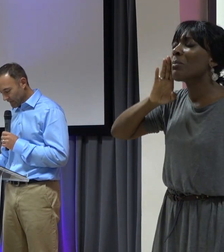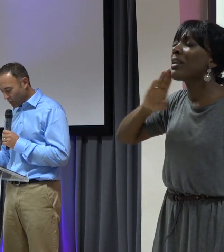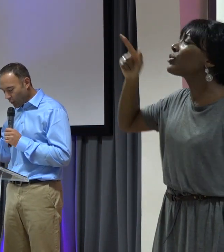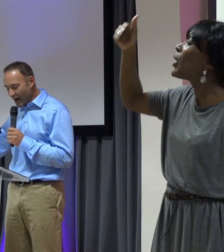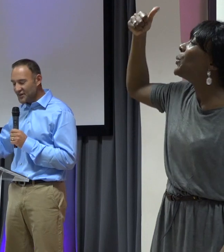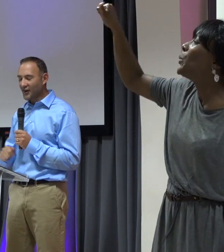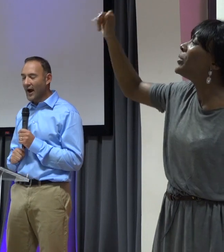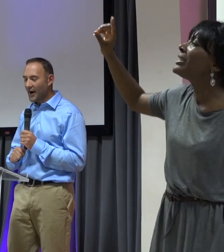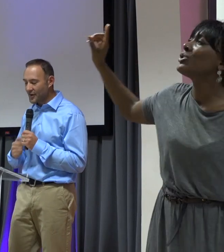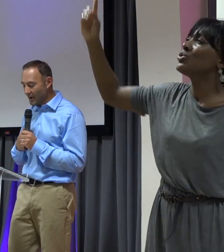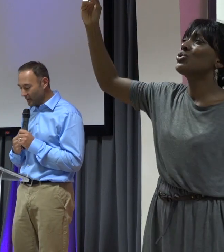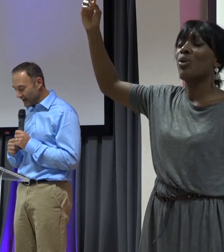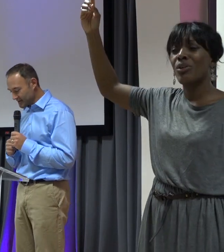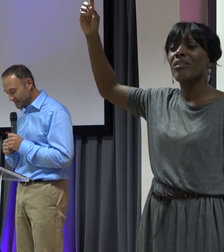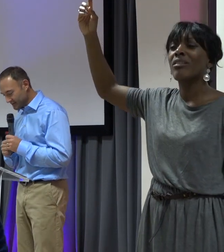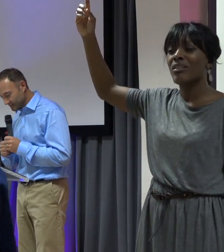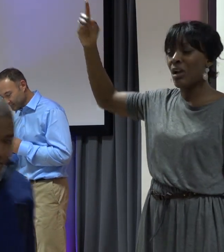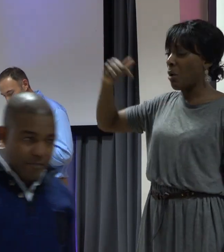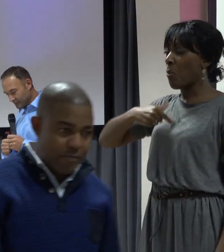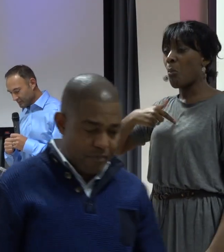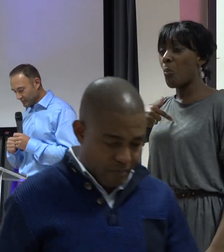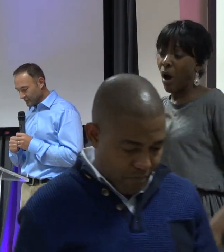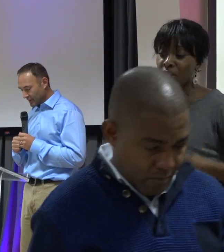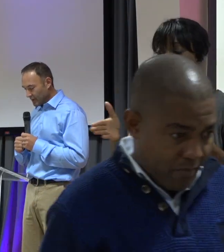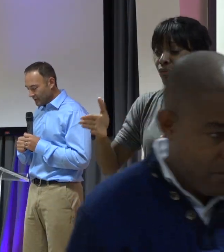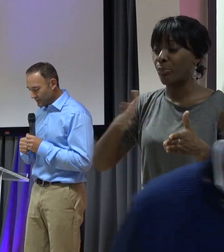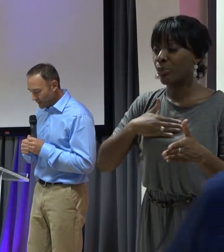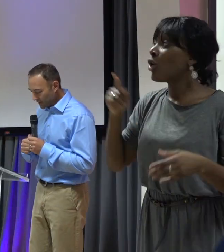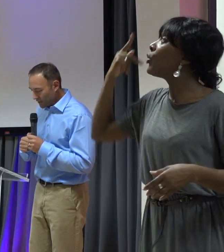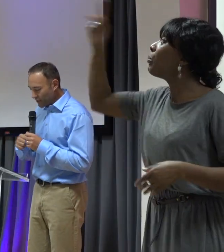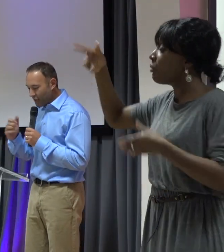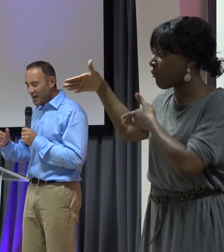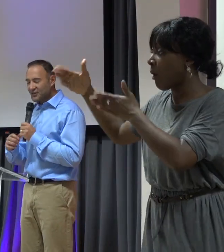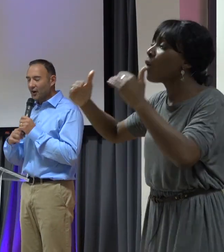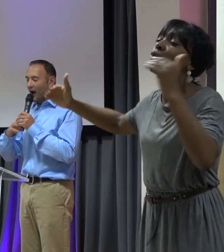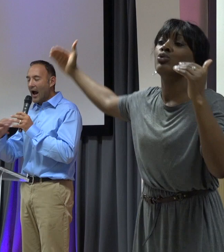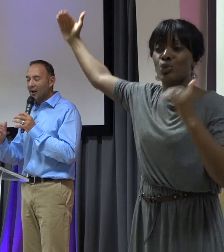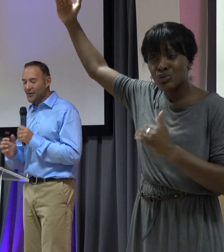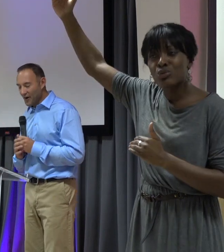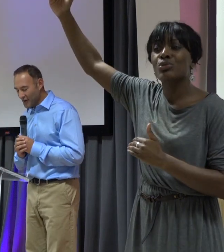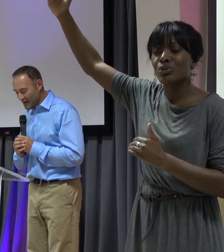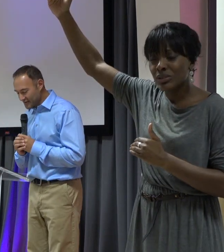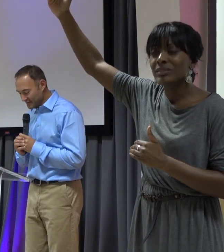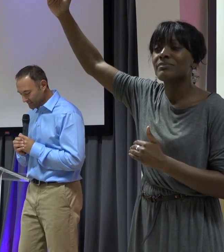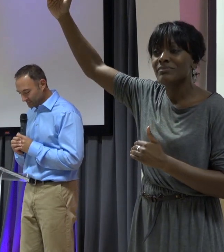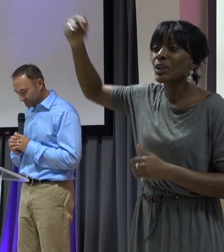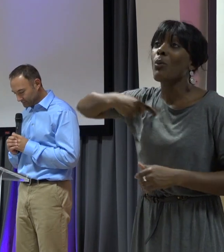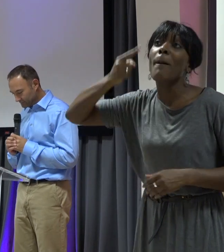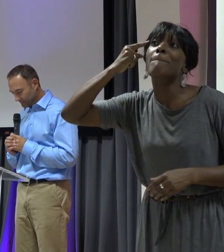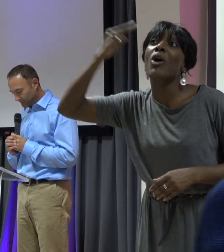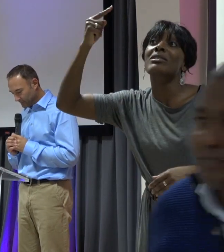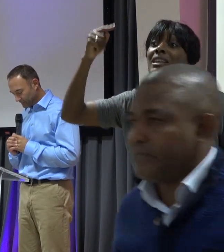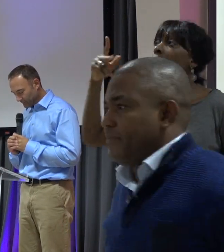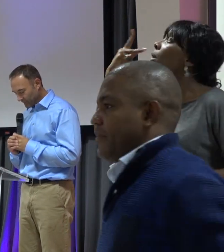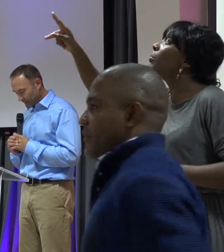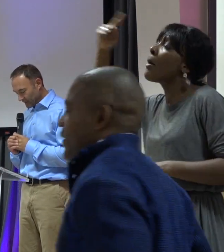Dieu. Your ways are higher than my ways. Tes voies sont plus hautes que mes voies. Your thoughts are higher than our thoughts. Tes pensées sont